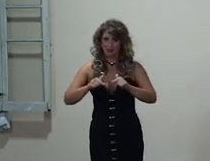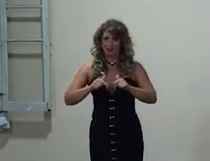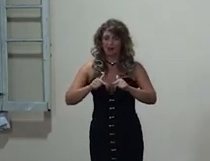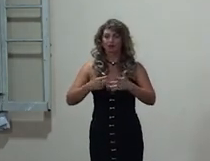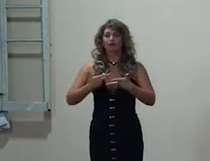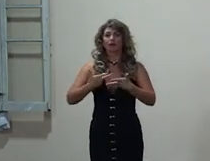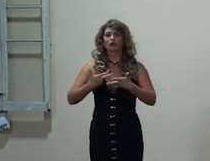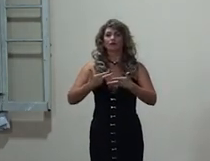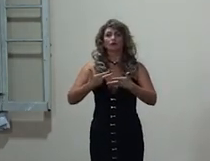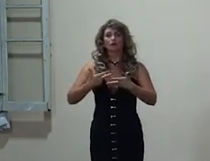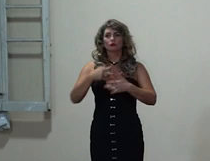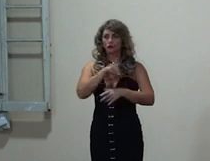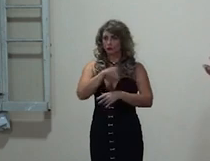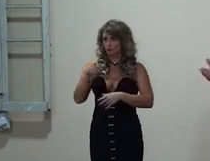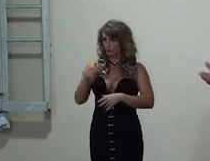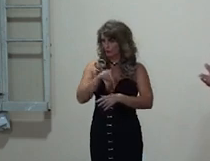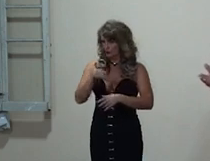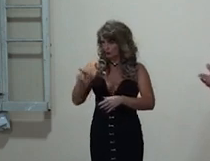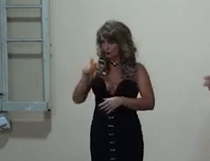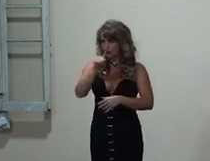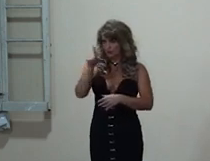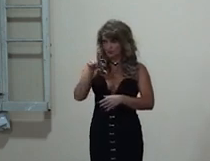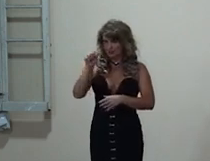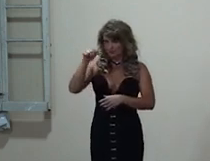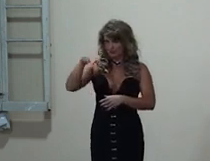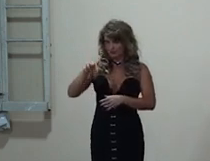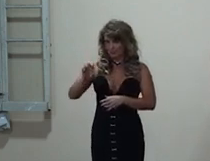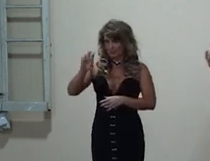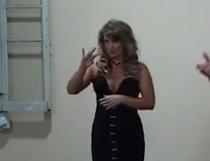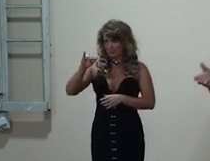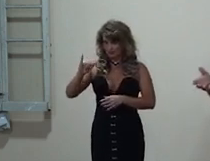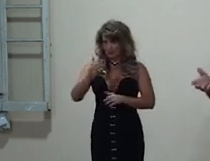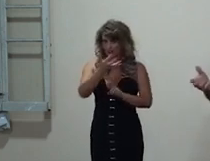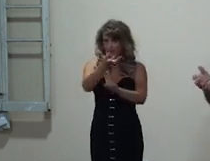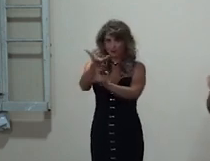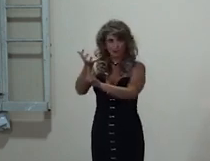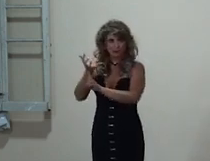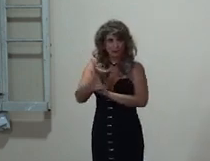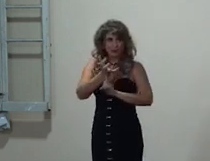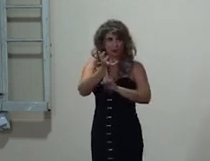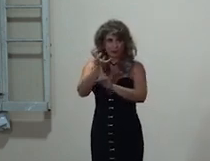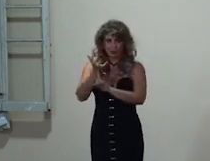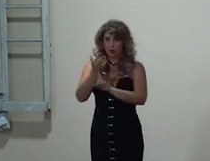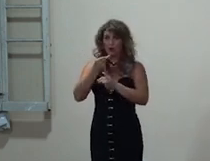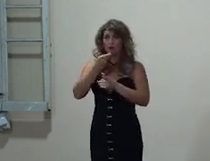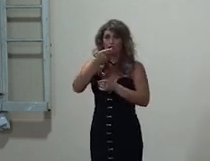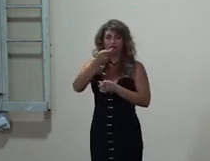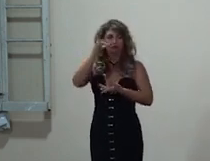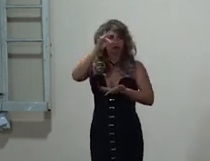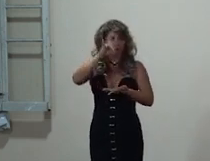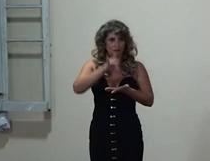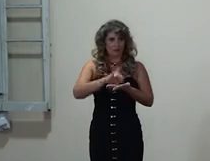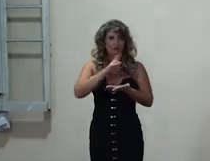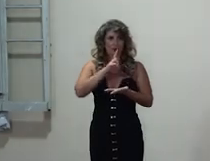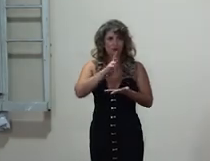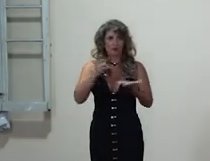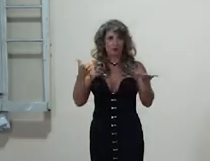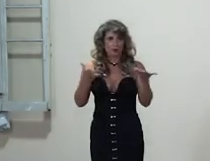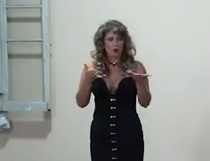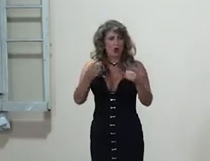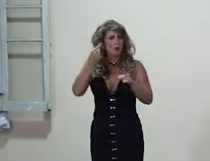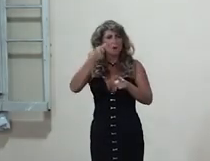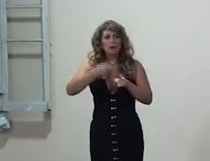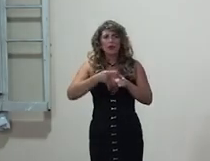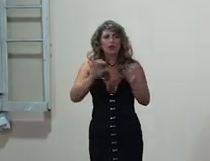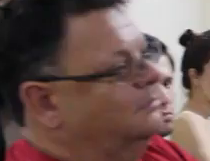Zanetti, né? Que é um pinheiro que vem aí a solução do que eu vou falar agora. Por que que ninguém